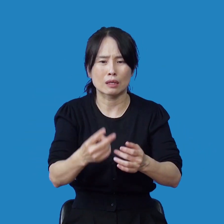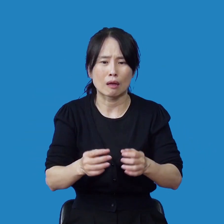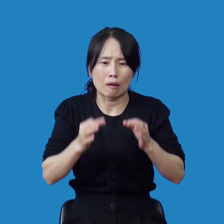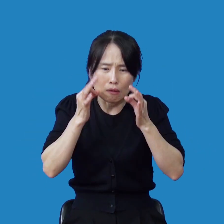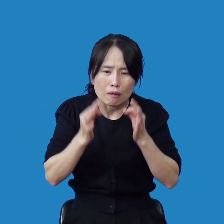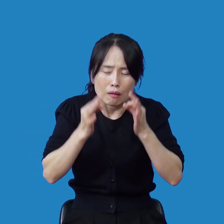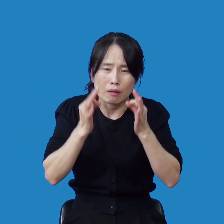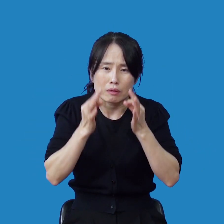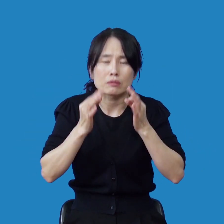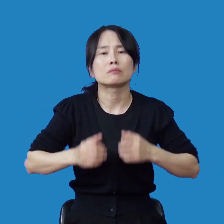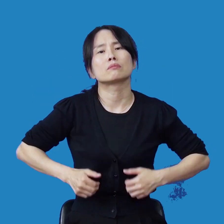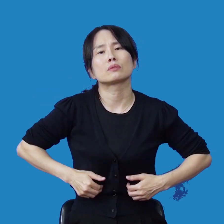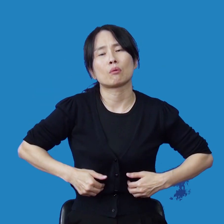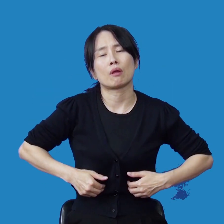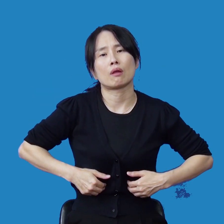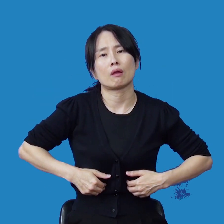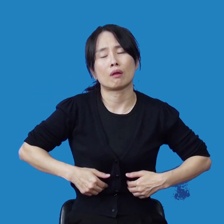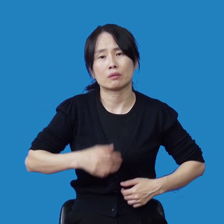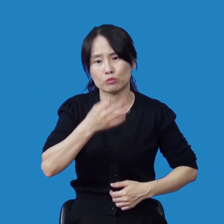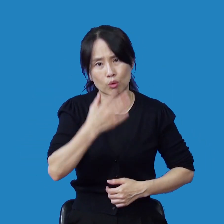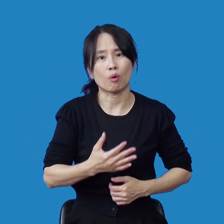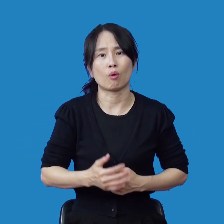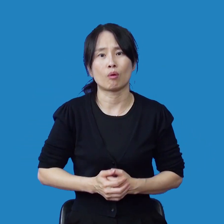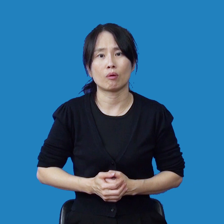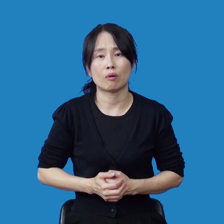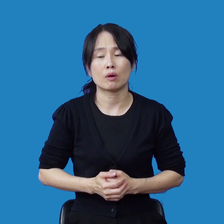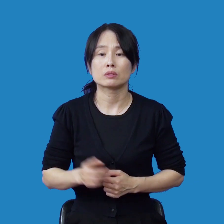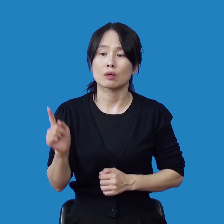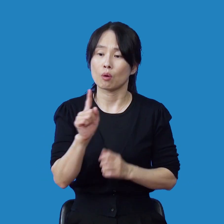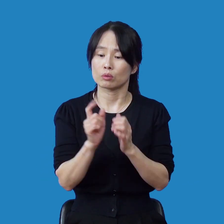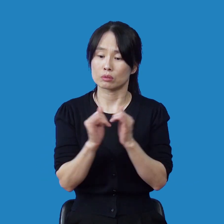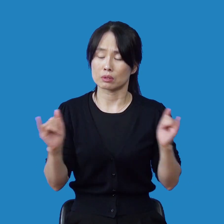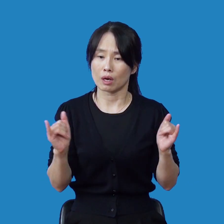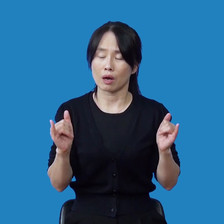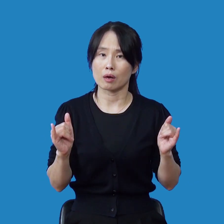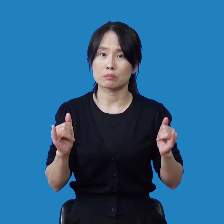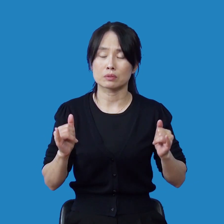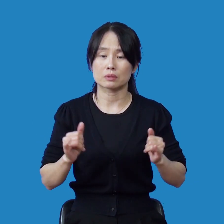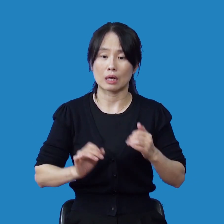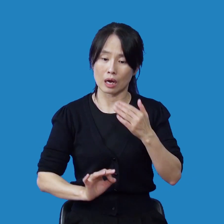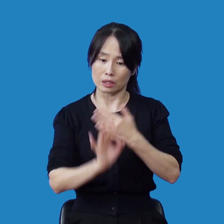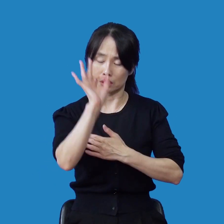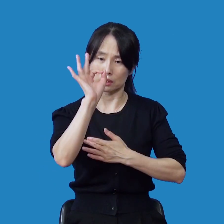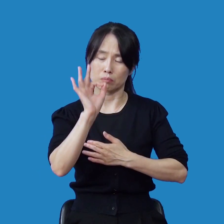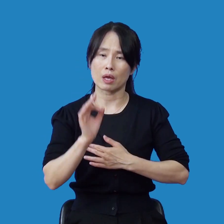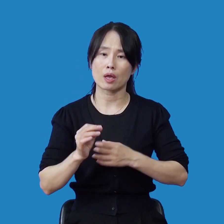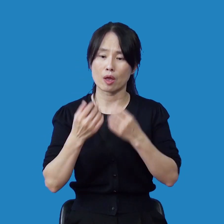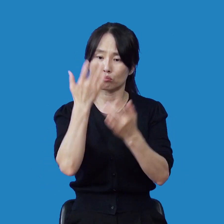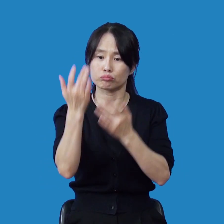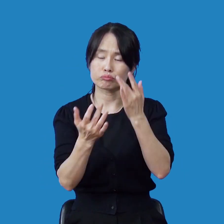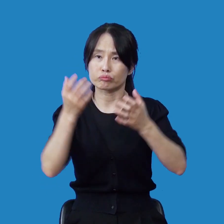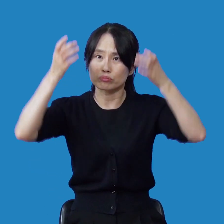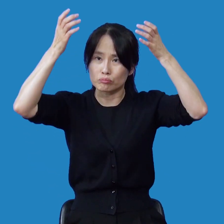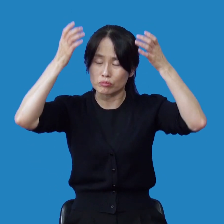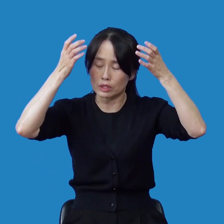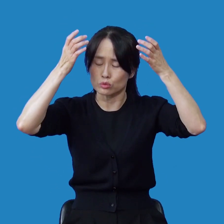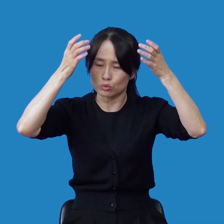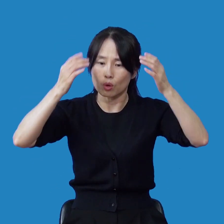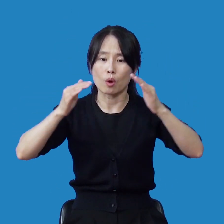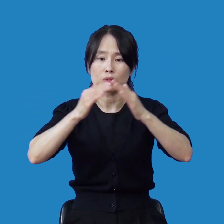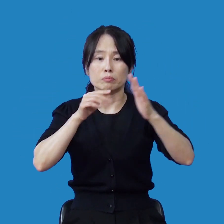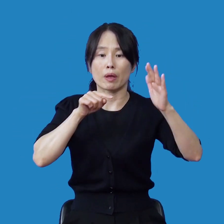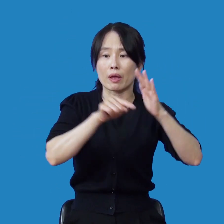때문입니다. 그런데 어떤 사람은 아침에 머리에 불씨를 이고 집집마다 다니면서